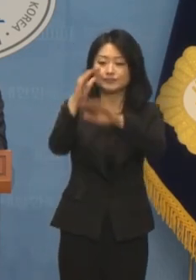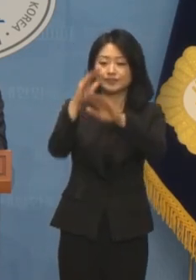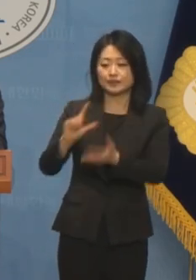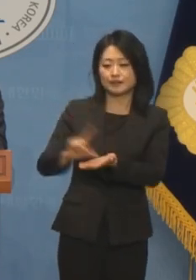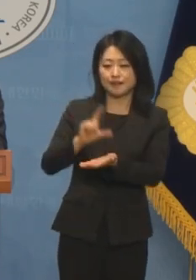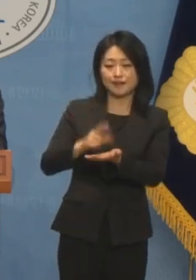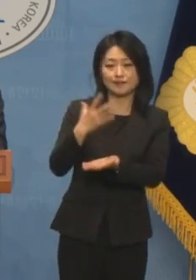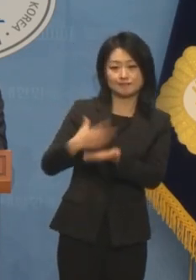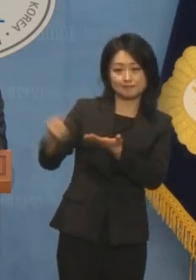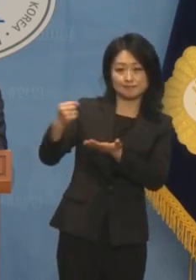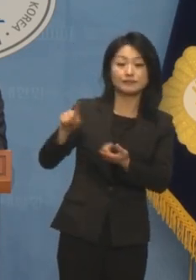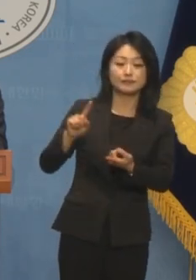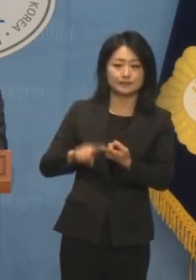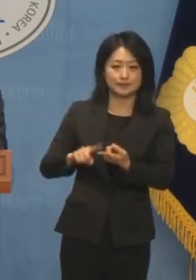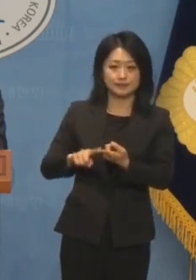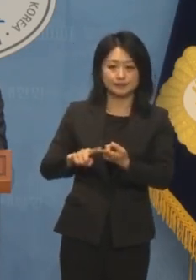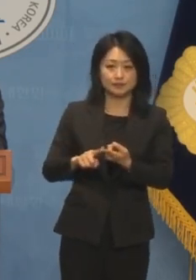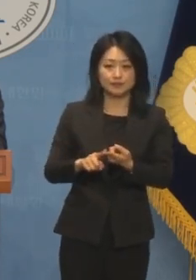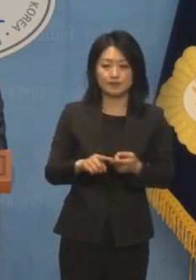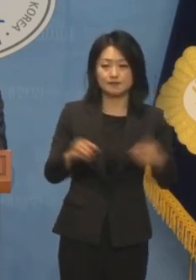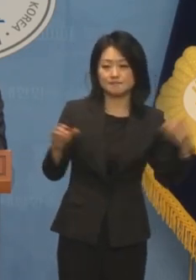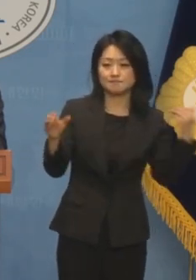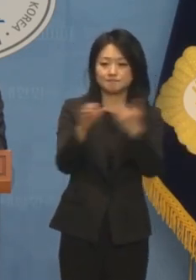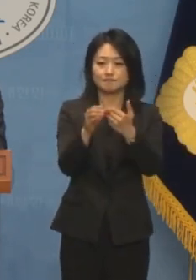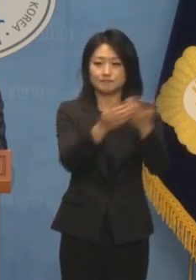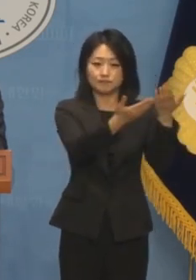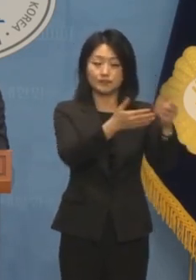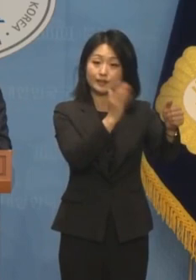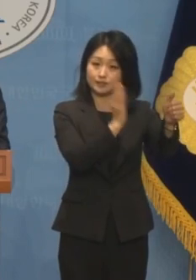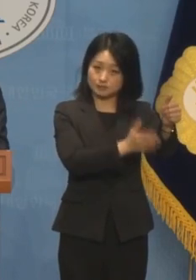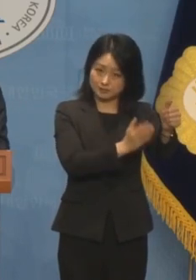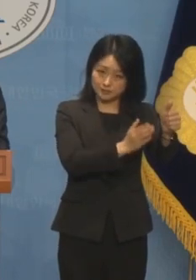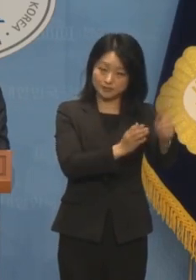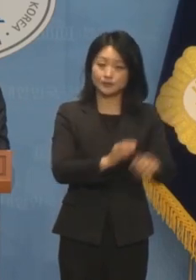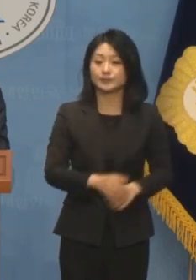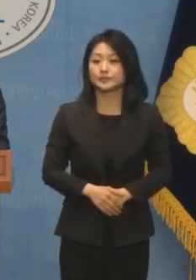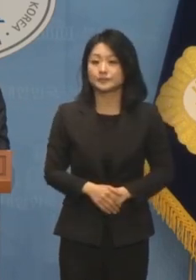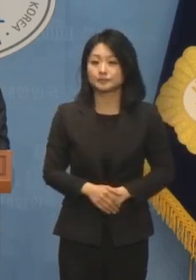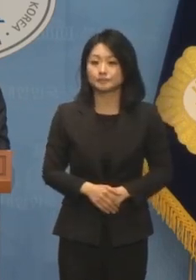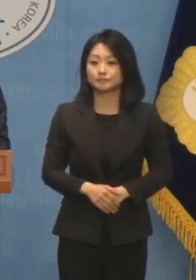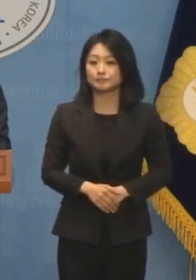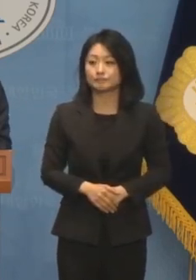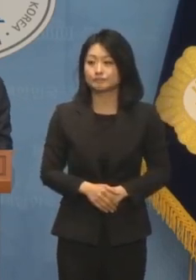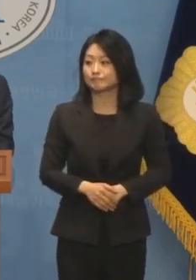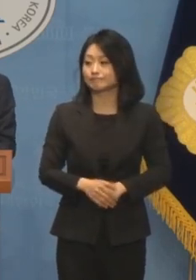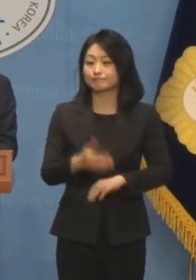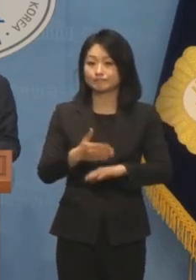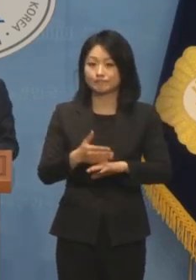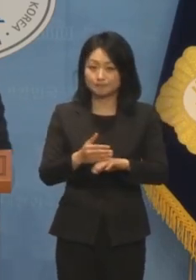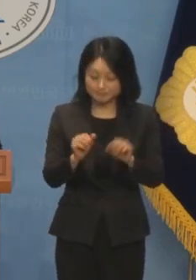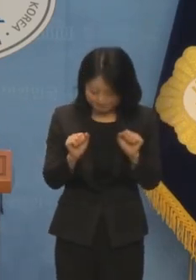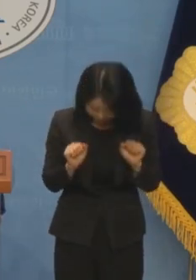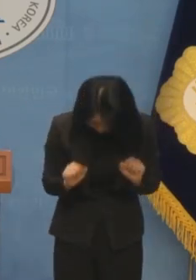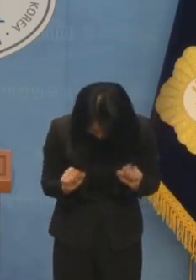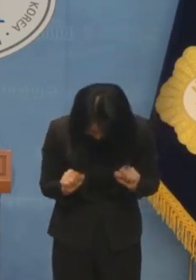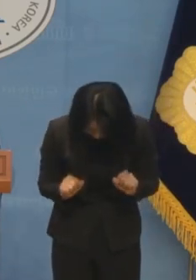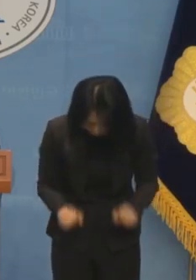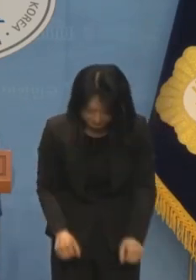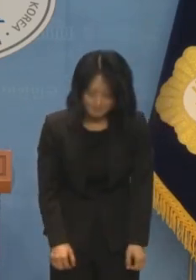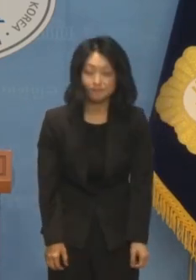라인 침탈 시도에 정면 대응하십시오. 네, 이상입니다.